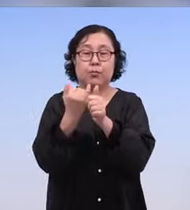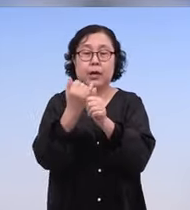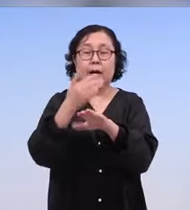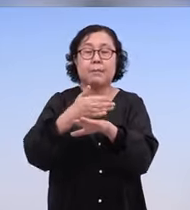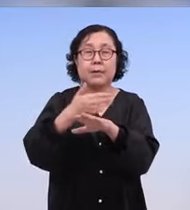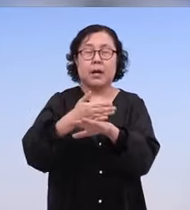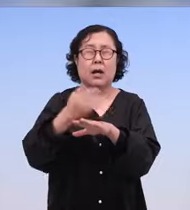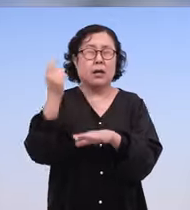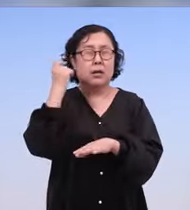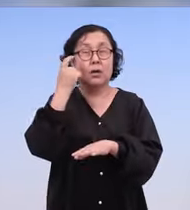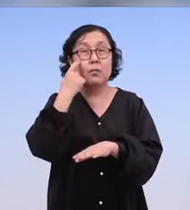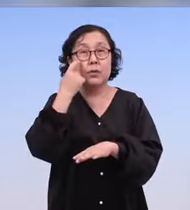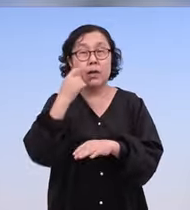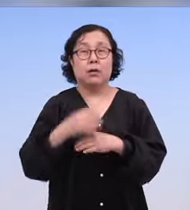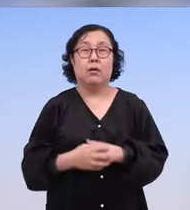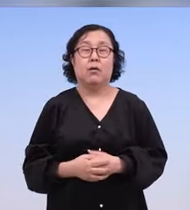들어보십시오.